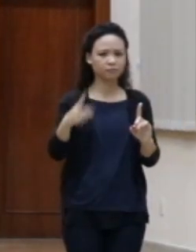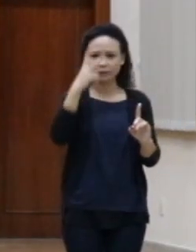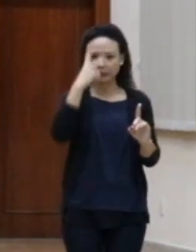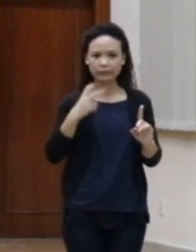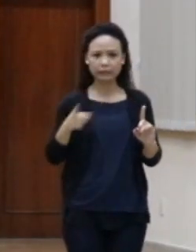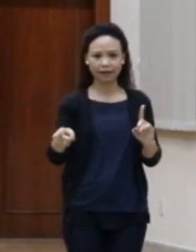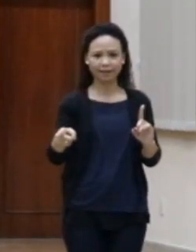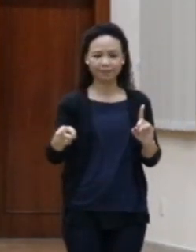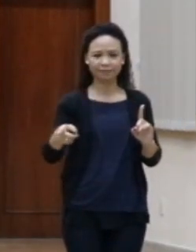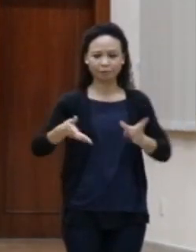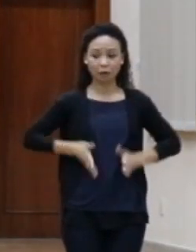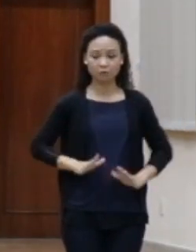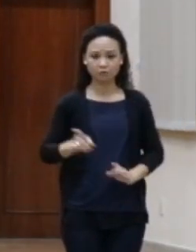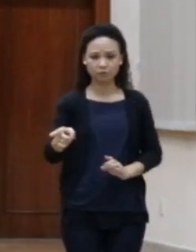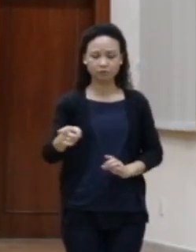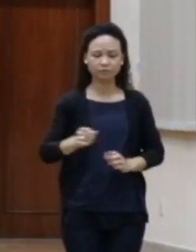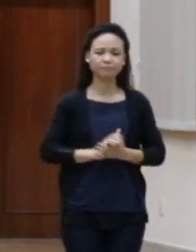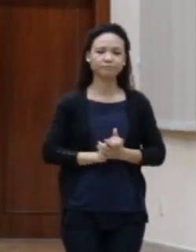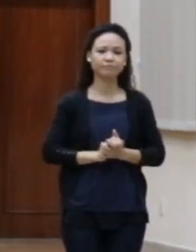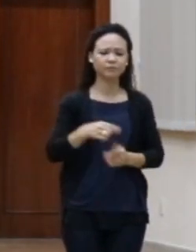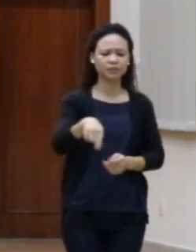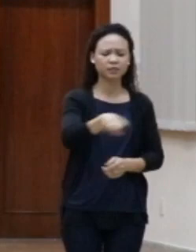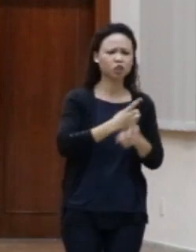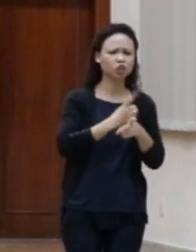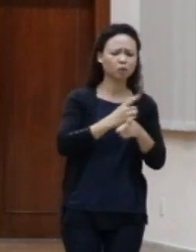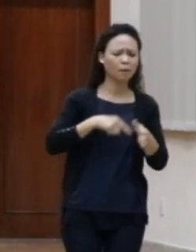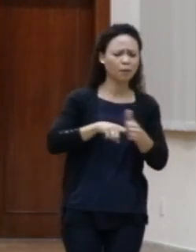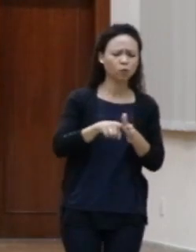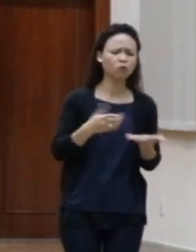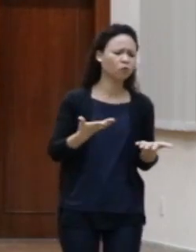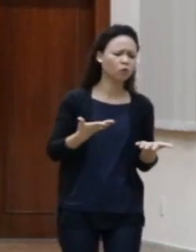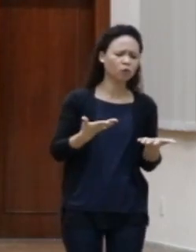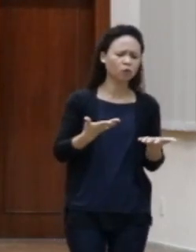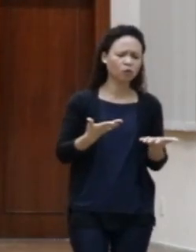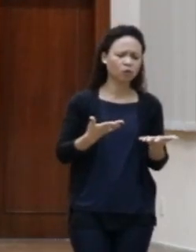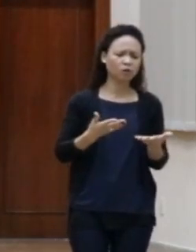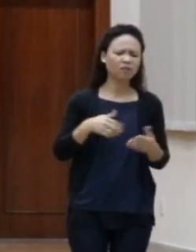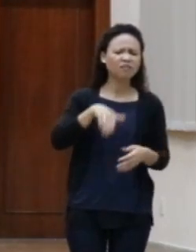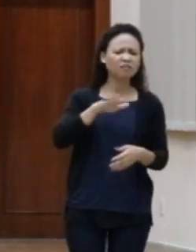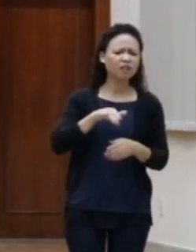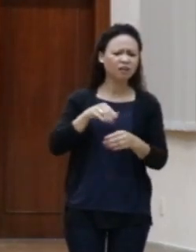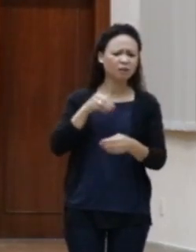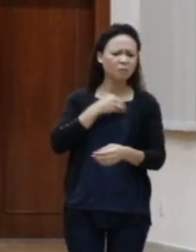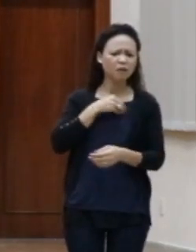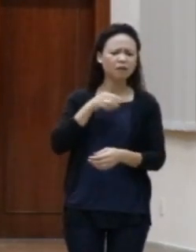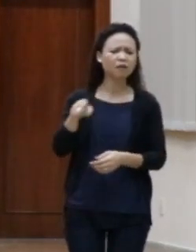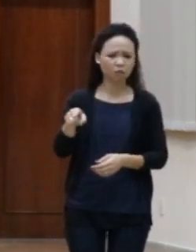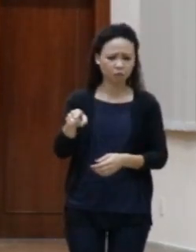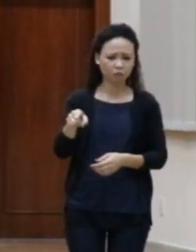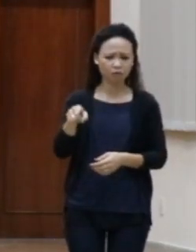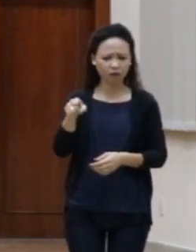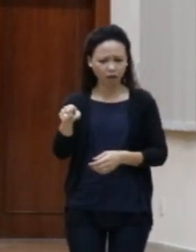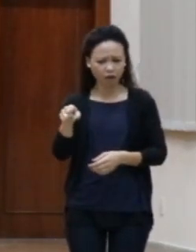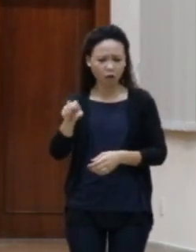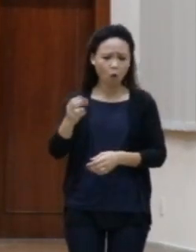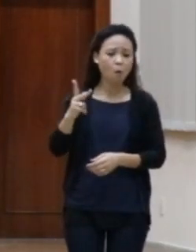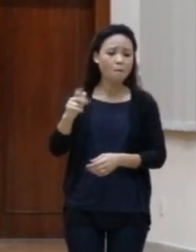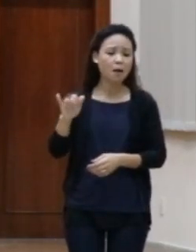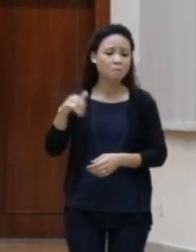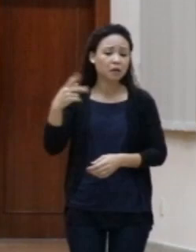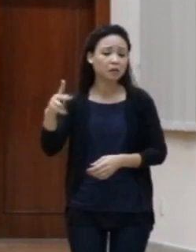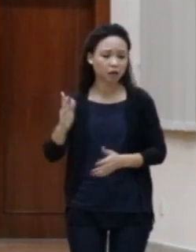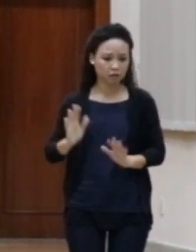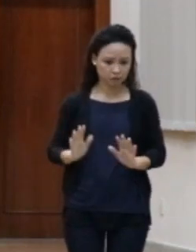Mestre, quem pecou, este homem ou seus pais, para que ele nascesse cego? Disse Jesus: